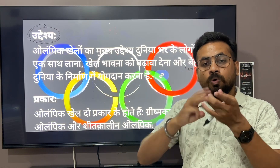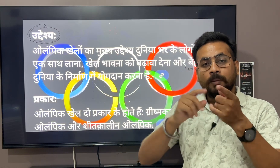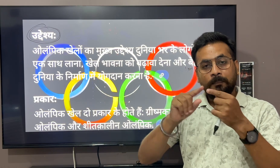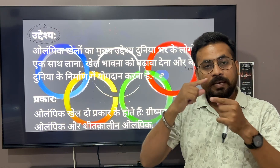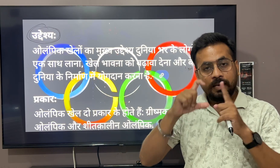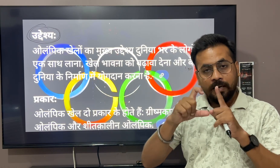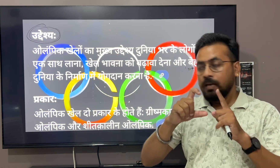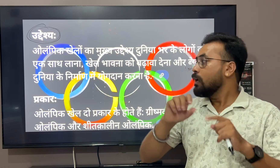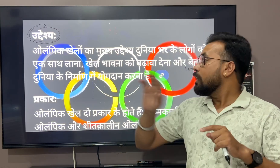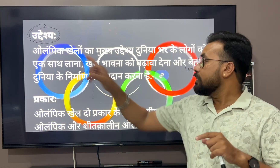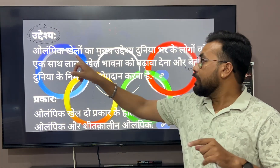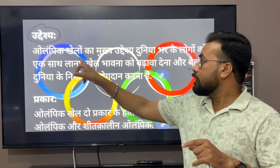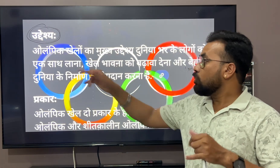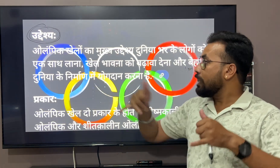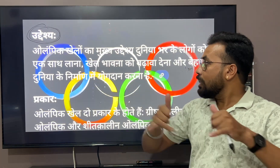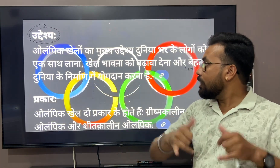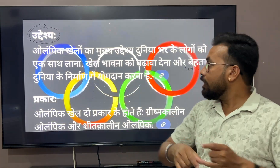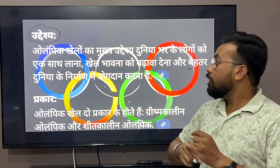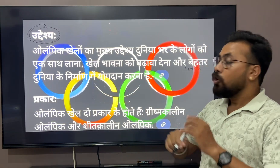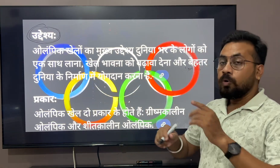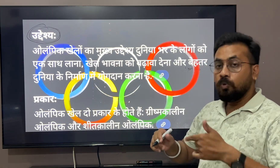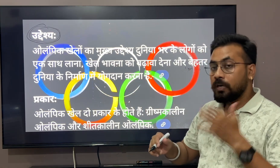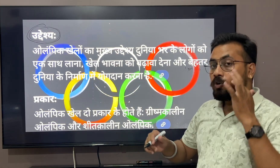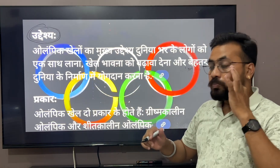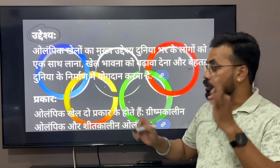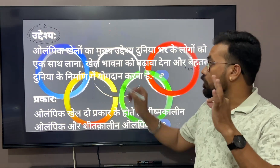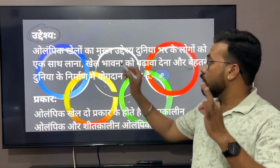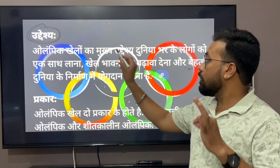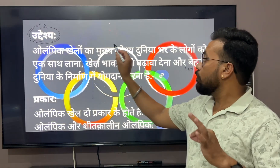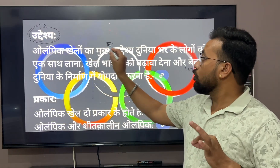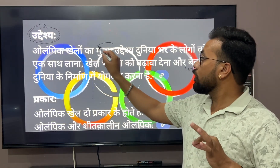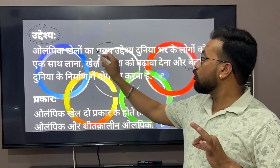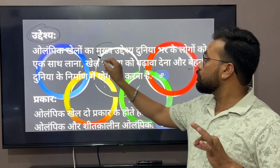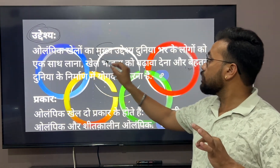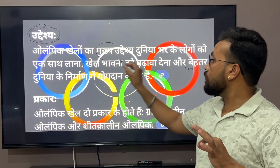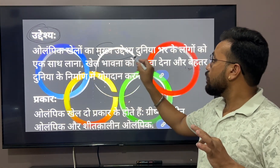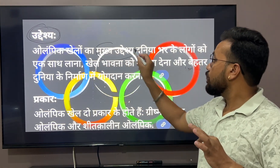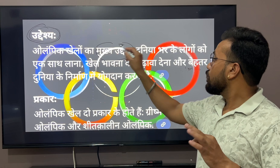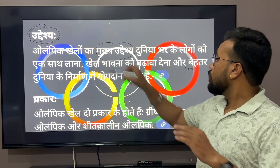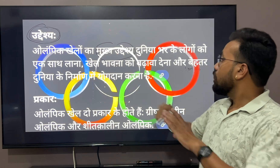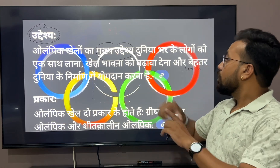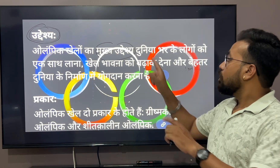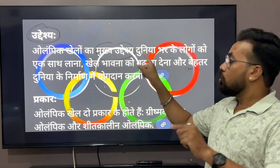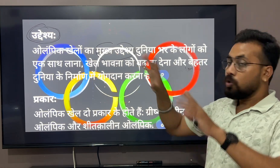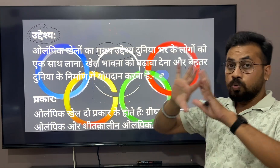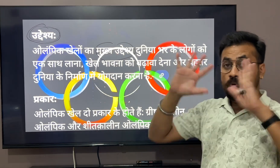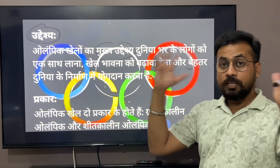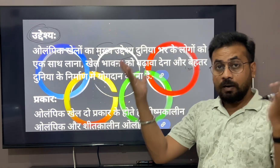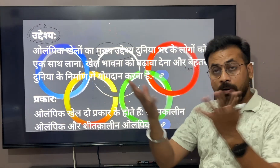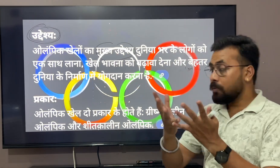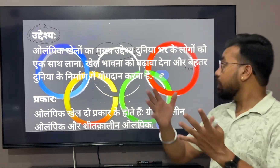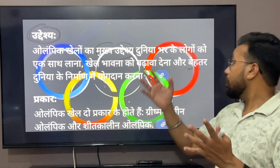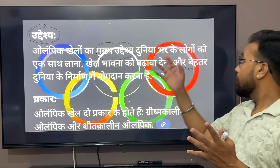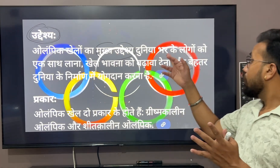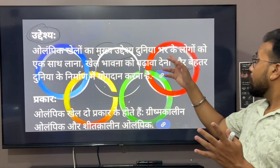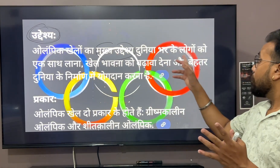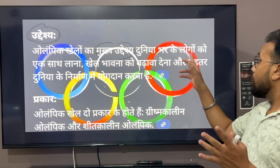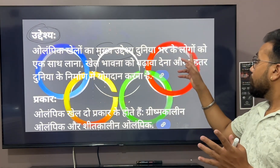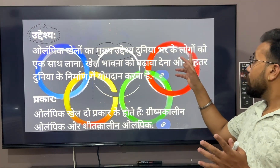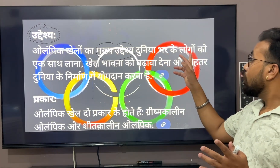ओलंपिक है, ये जो खेल है मुख्य रूप से है ना, मुख्य रूप से दुनिया भर में